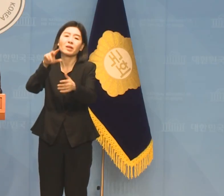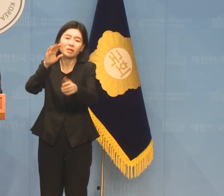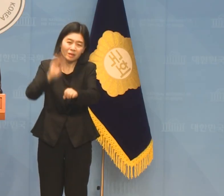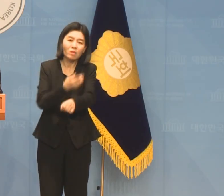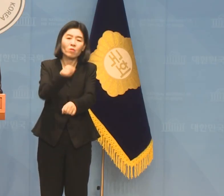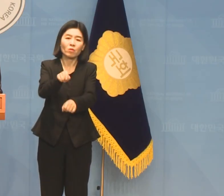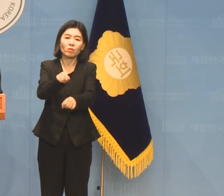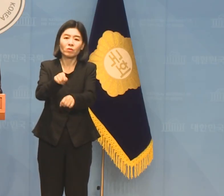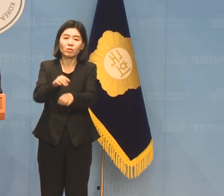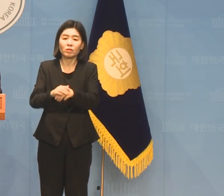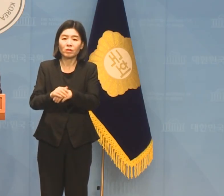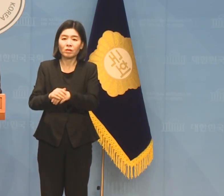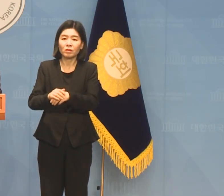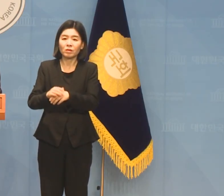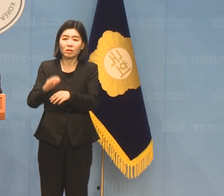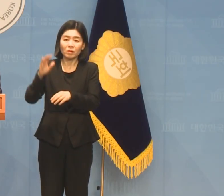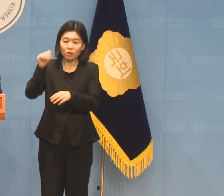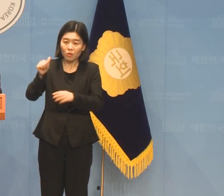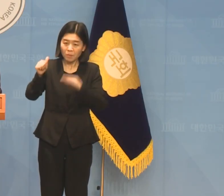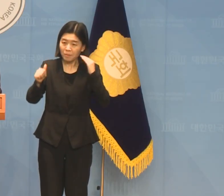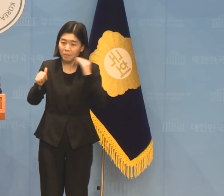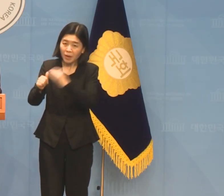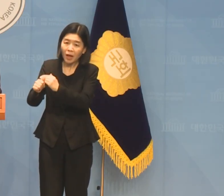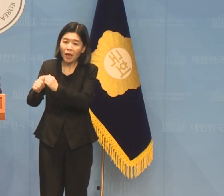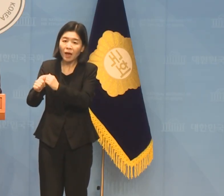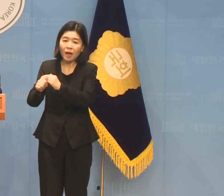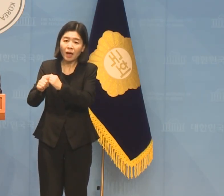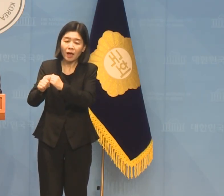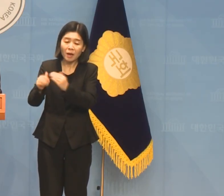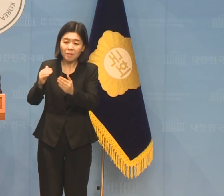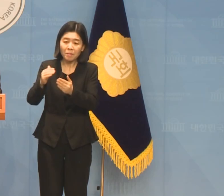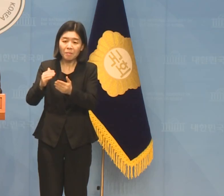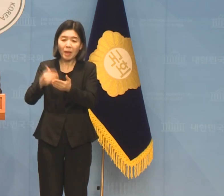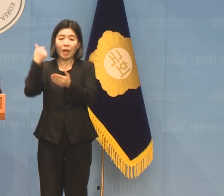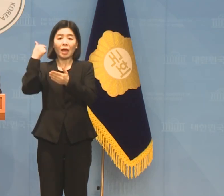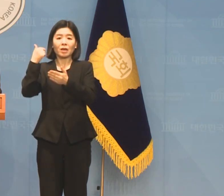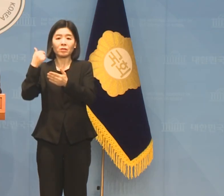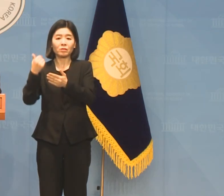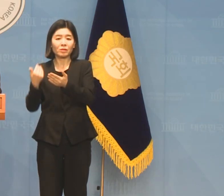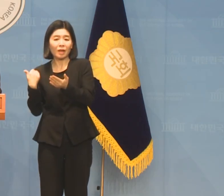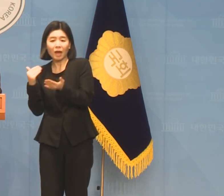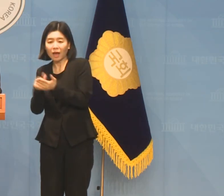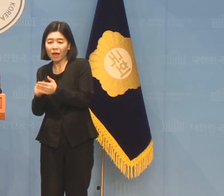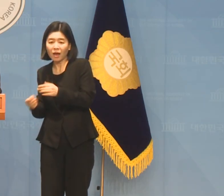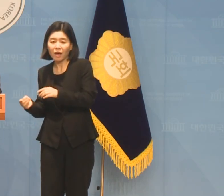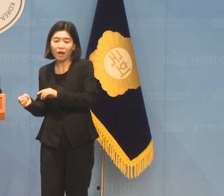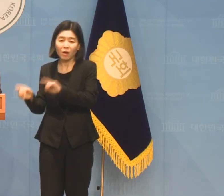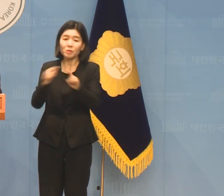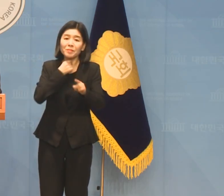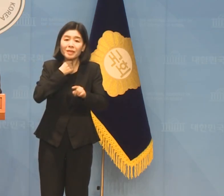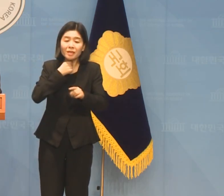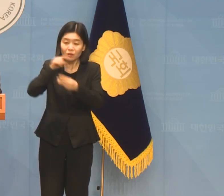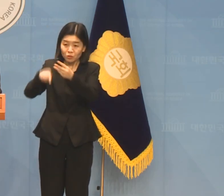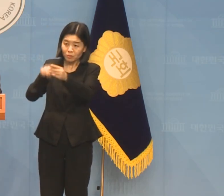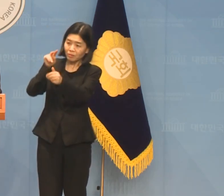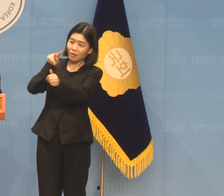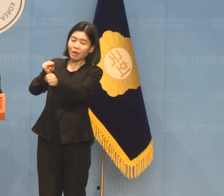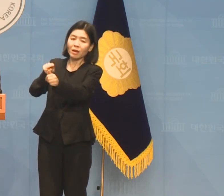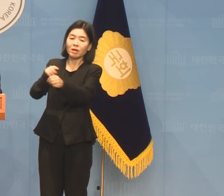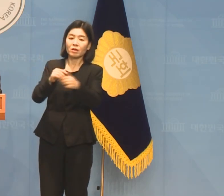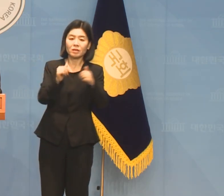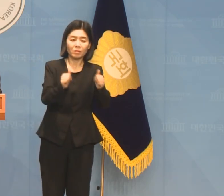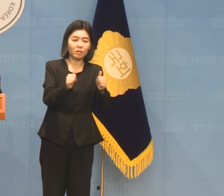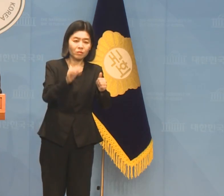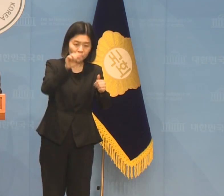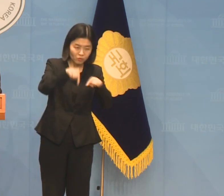파면당하고 관저에서 쫓겨나면서도 다시 정치 무대에 올라가려는 윤석열을 보며 재판부는 통렬히 반성해야 합니다.